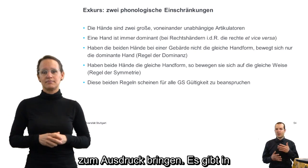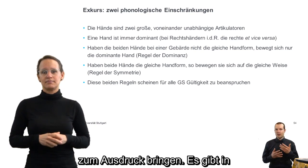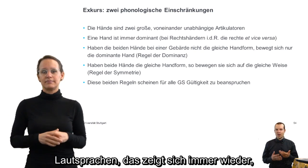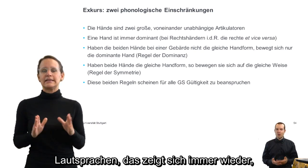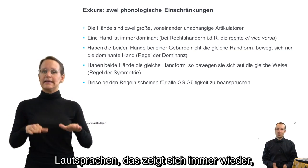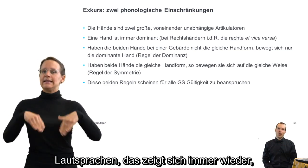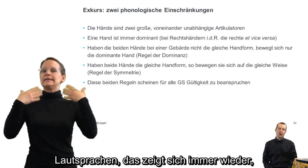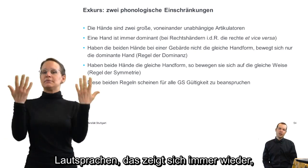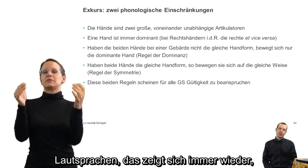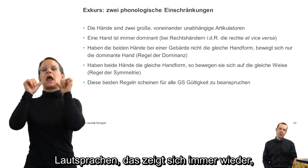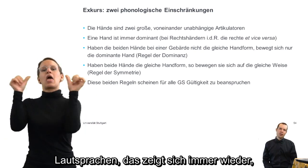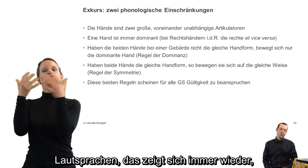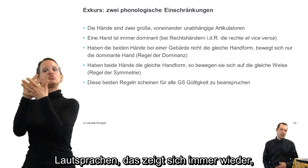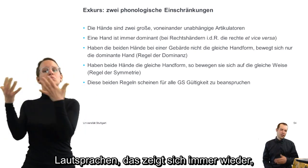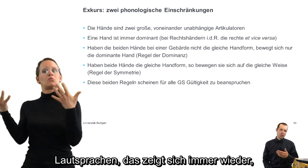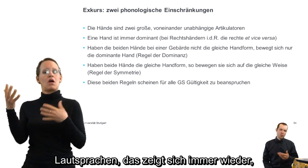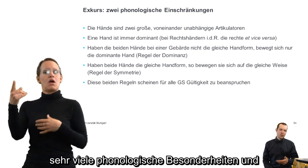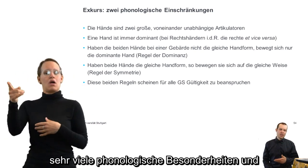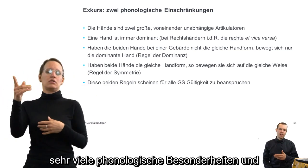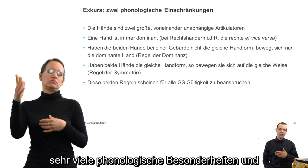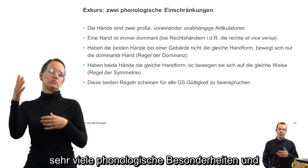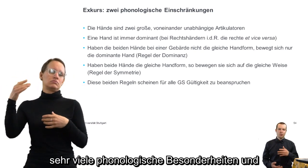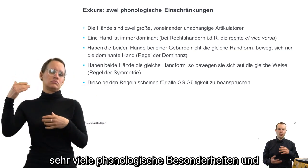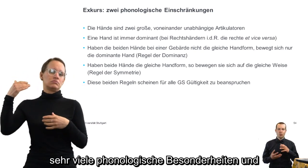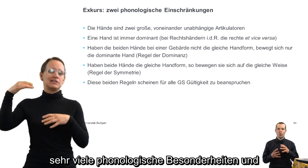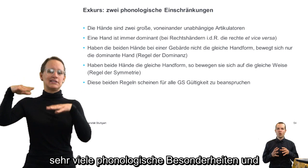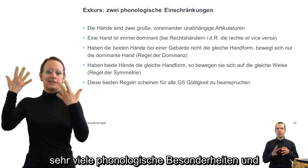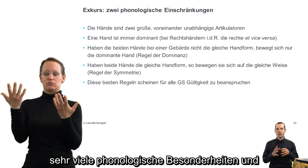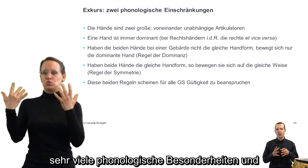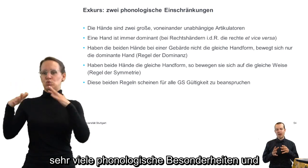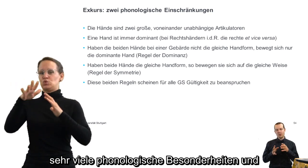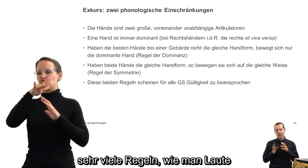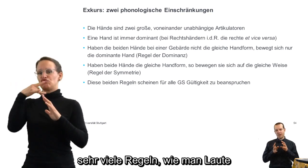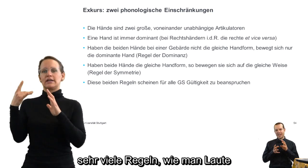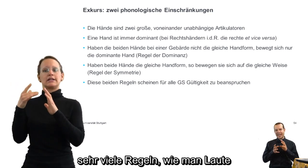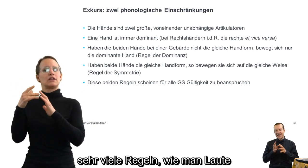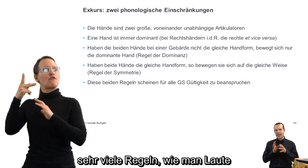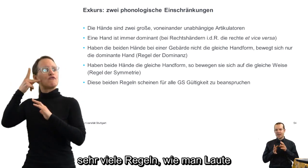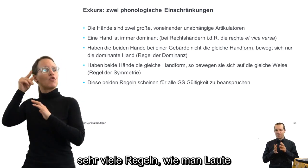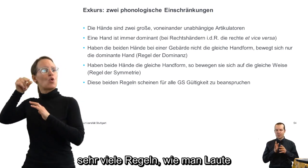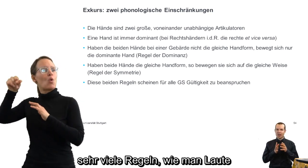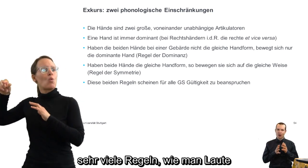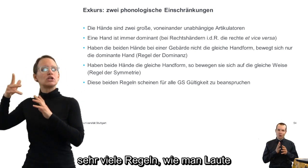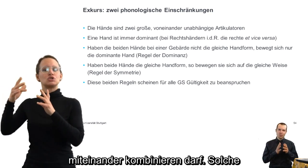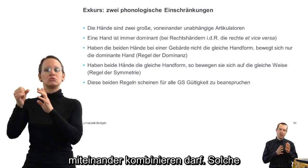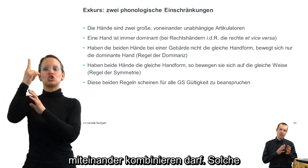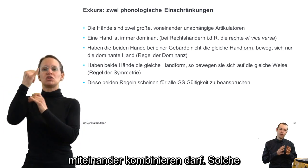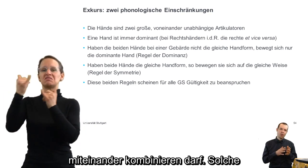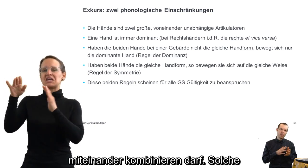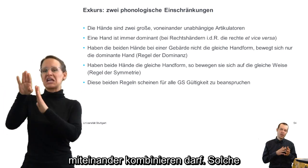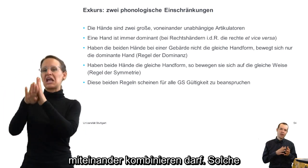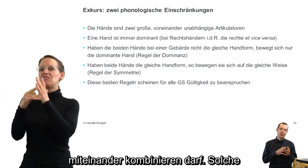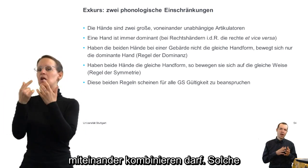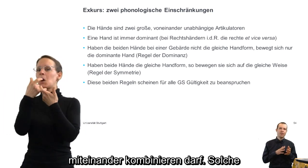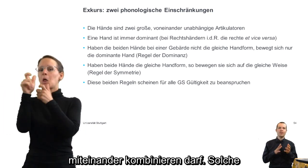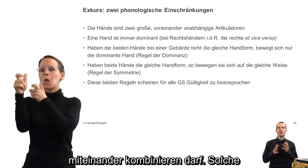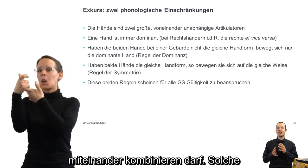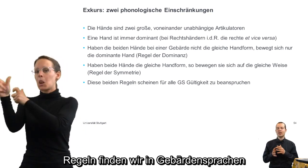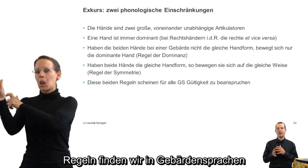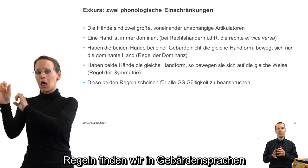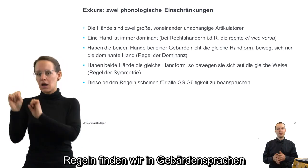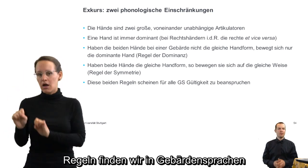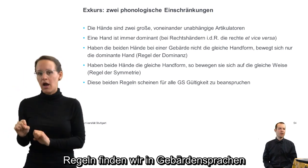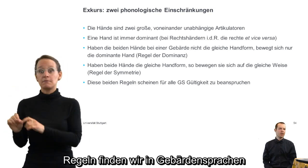Es gibt in Lautsprachen, das zeigt sich immer wieder, sehr viele phonologische Besonderheiten und sehr viele Regeln, wie man Laute miteinander kombinieren darf.